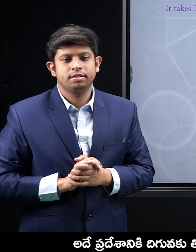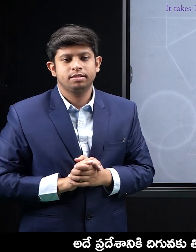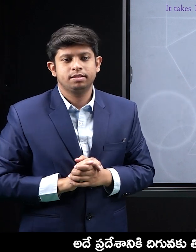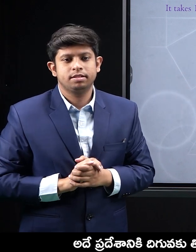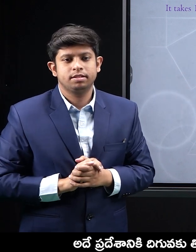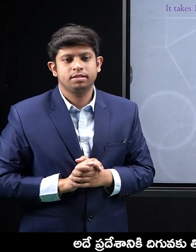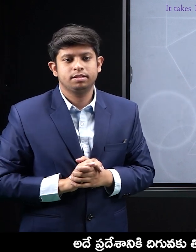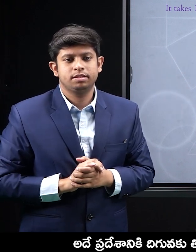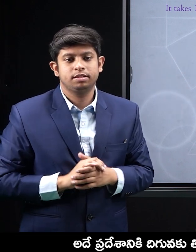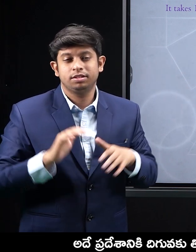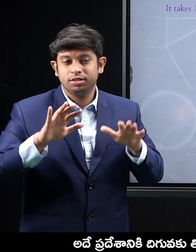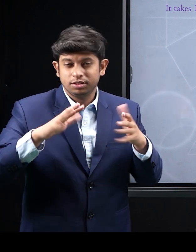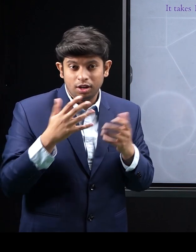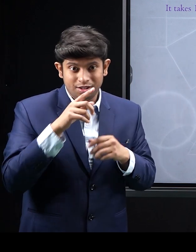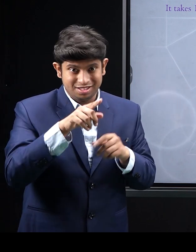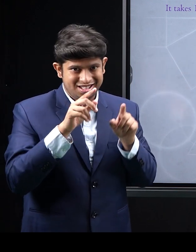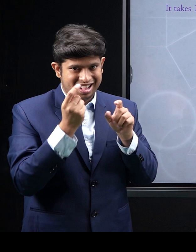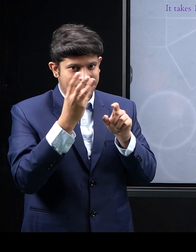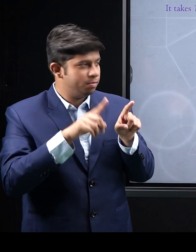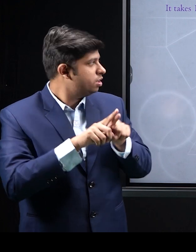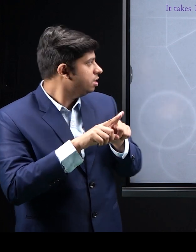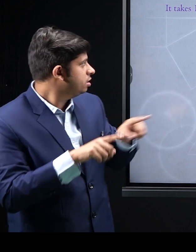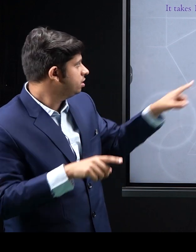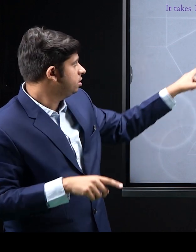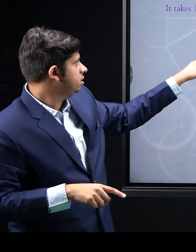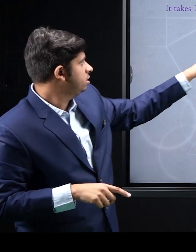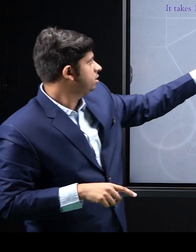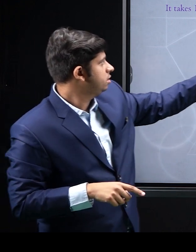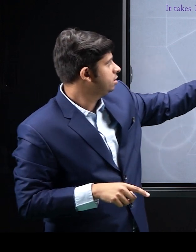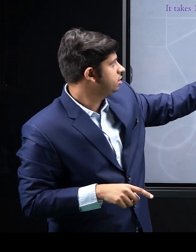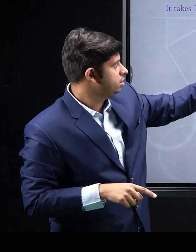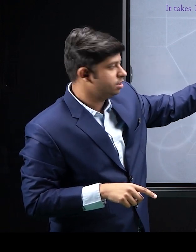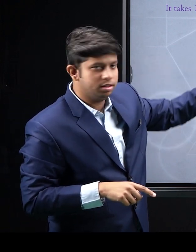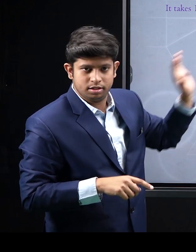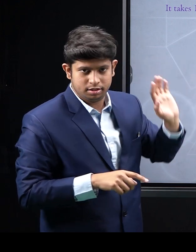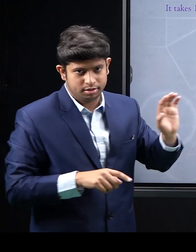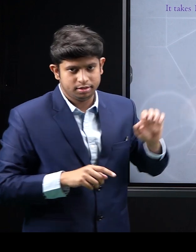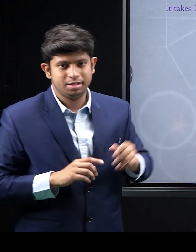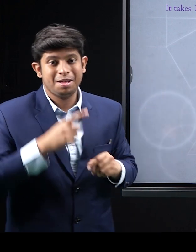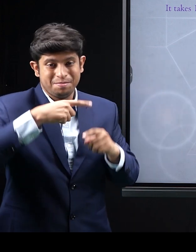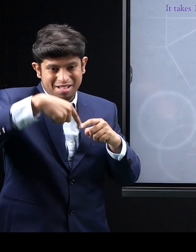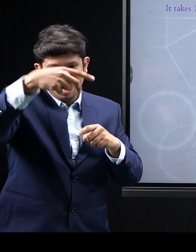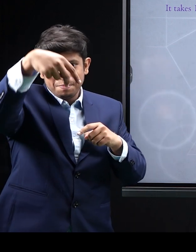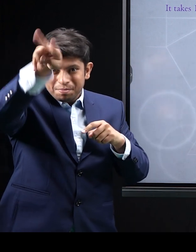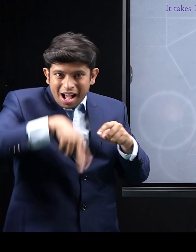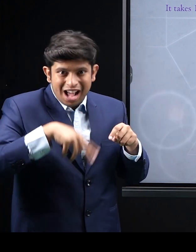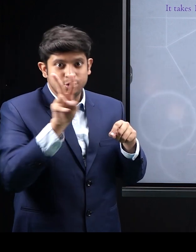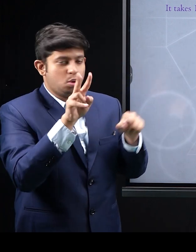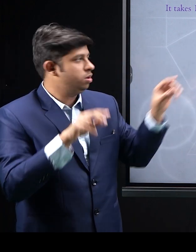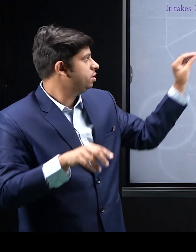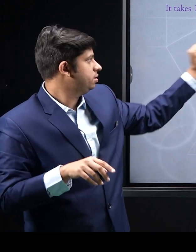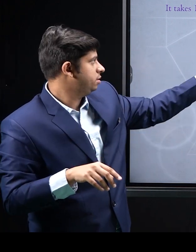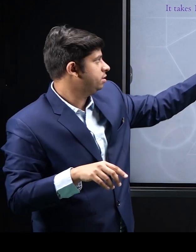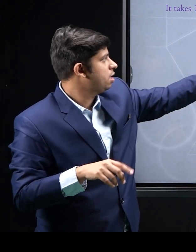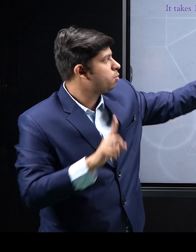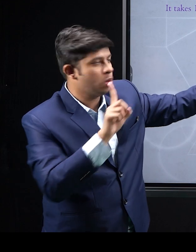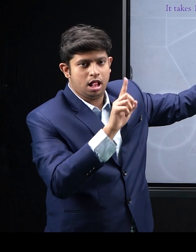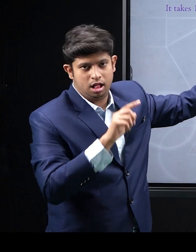గంట ఎక్కువ పడుతుంది. కాబట్టి 24/18 మైనస్ x మైనస్ 24/18 ప్లస్ x